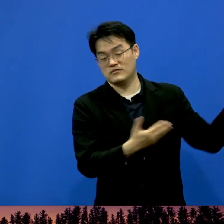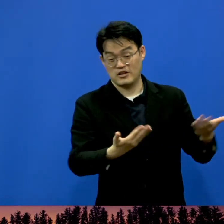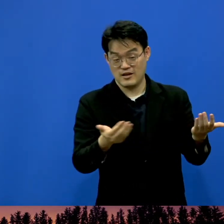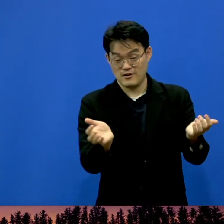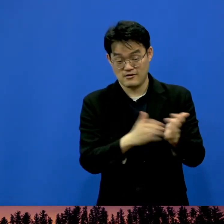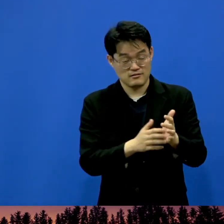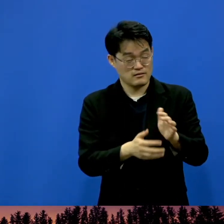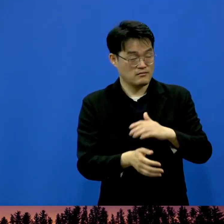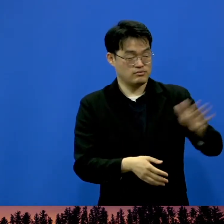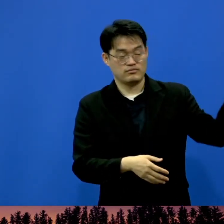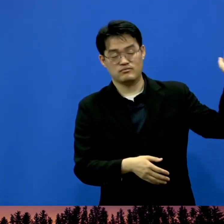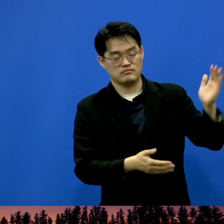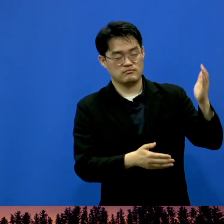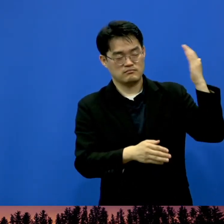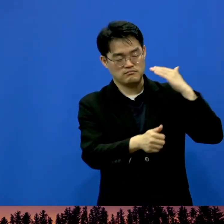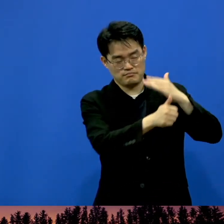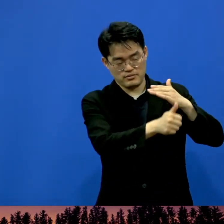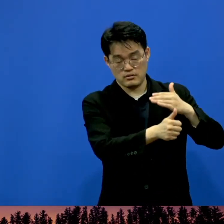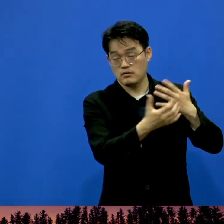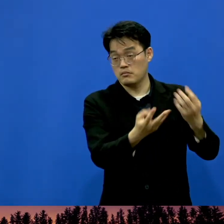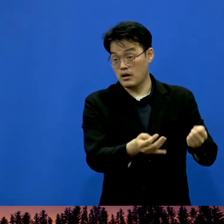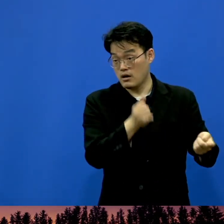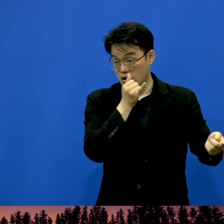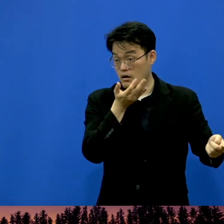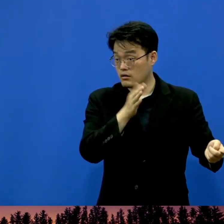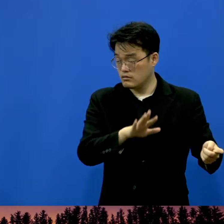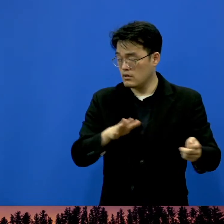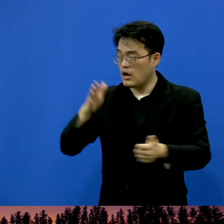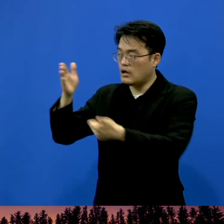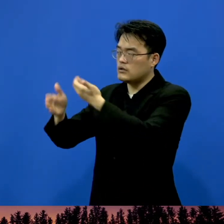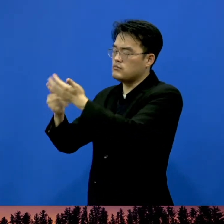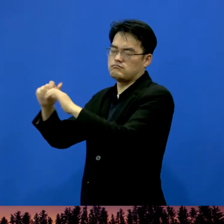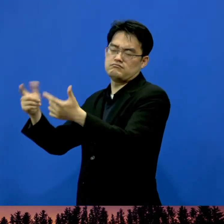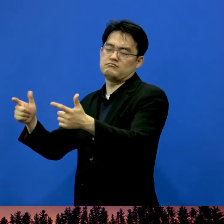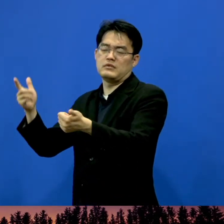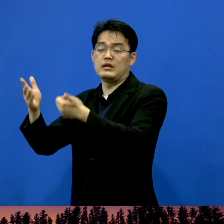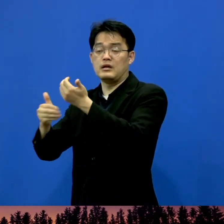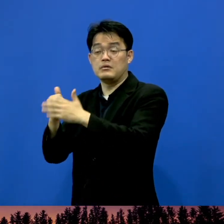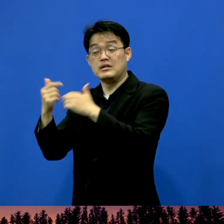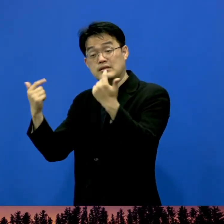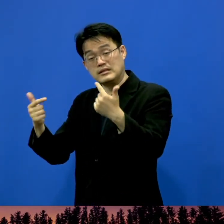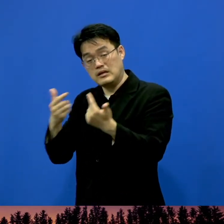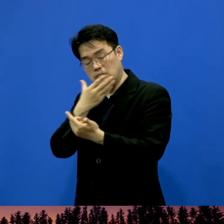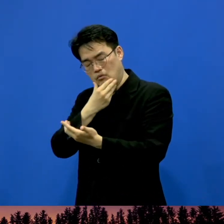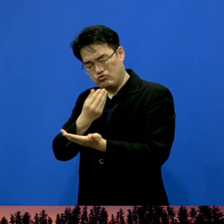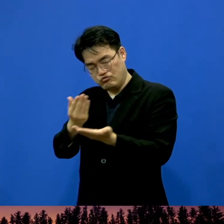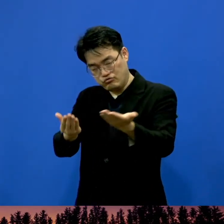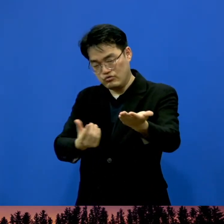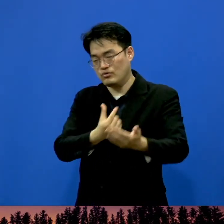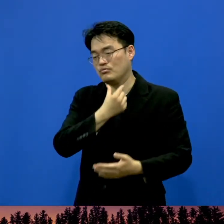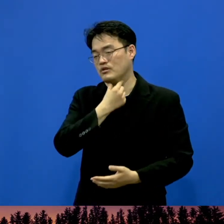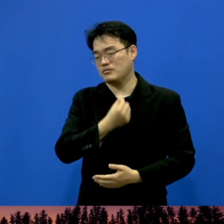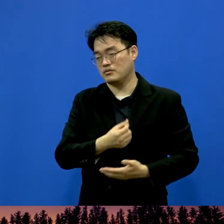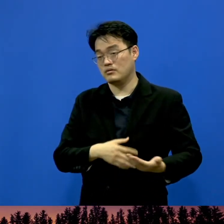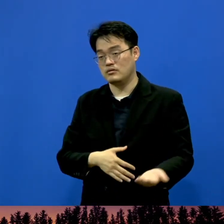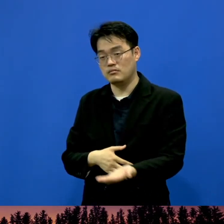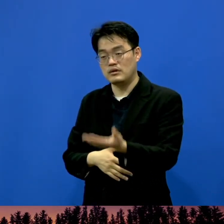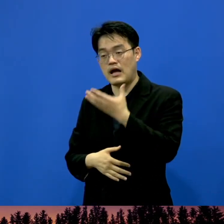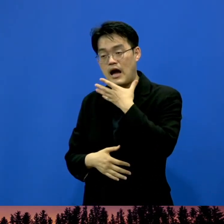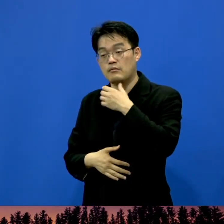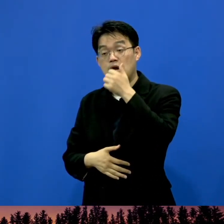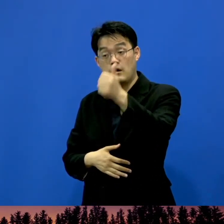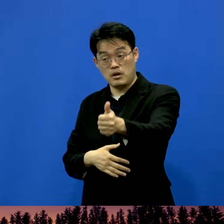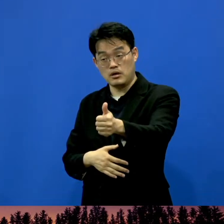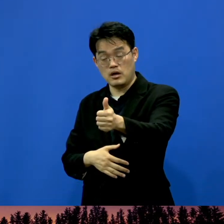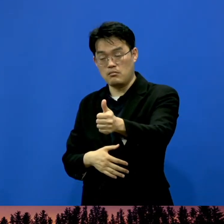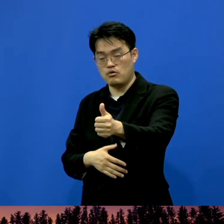하나님은 그런 분이 아니십니다. 하나님은 언제나 우리를 복되게 하시기를 원하시고, 여러분 아브라함 보십시오. 먼저 복을 약속하시잖아요.